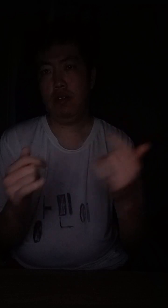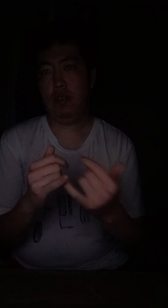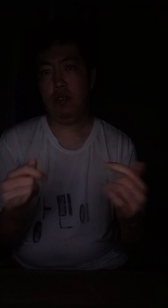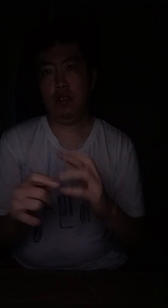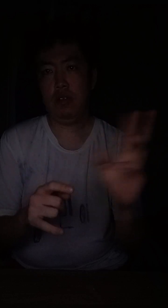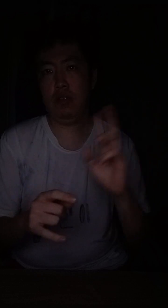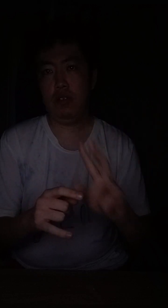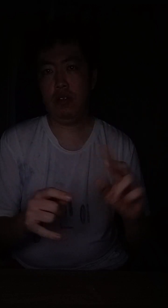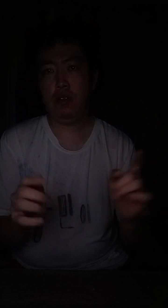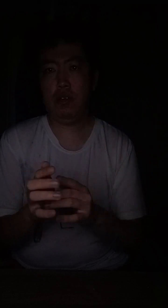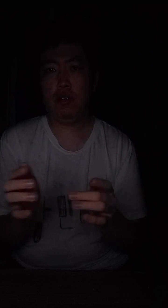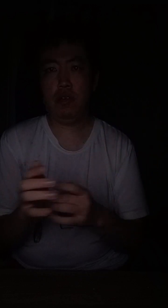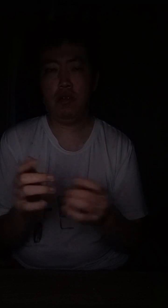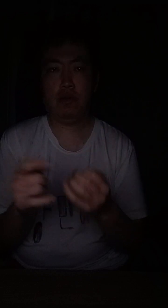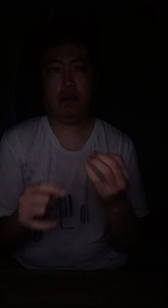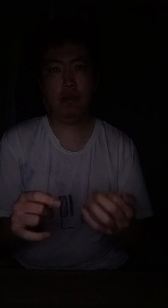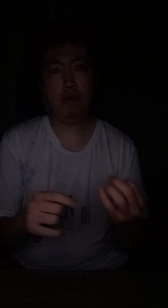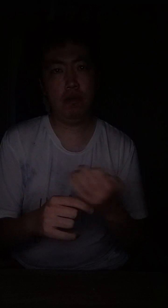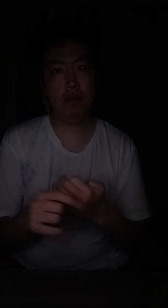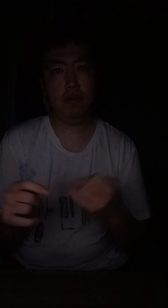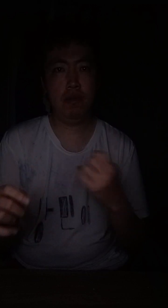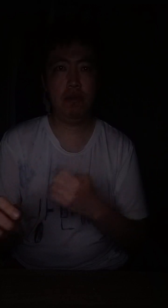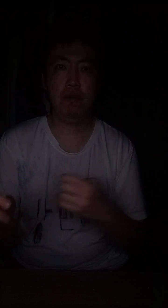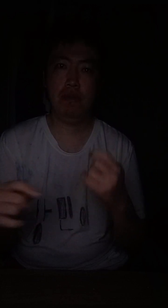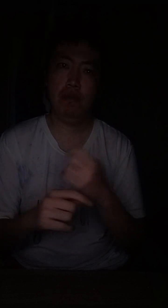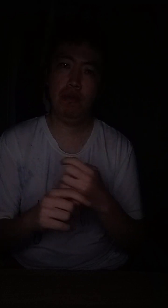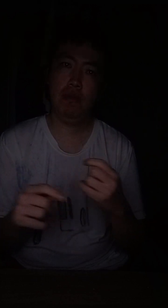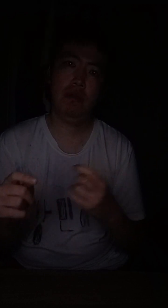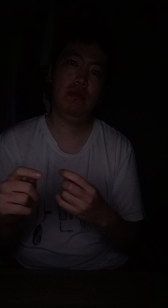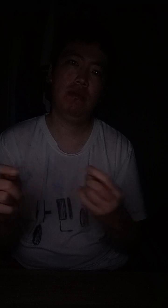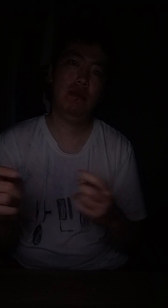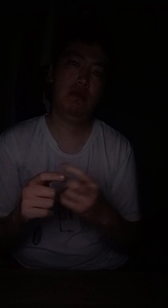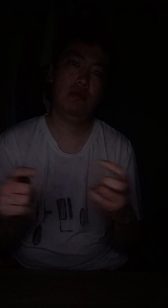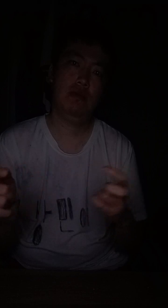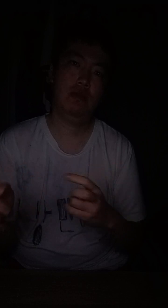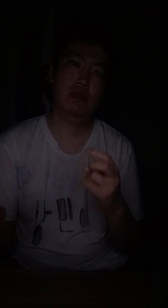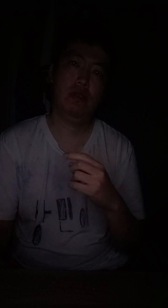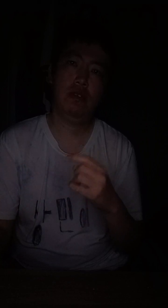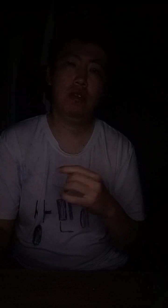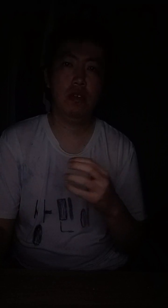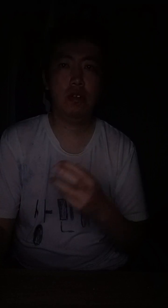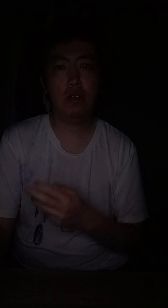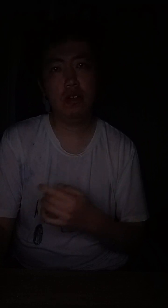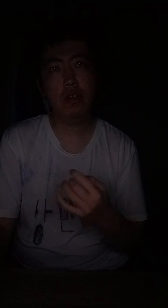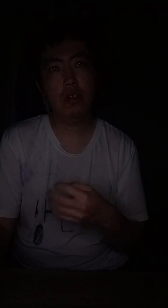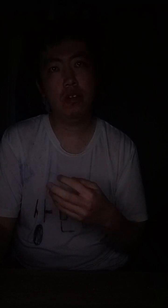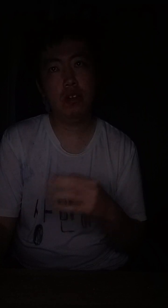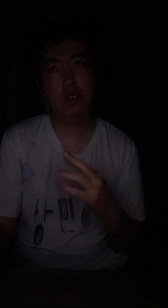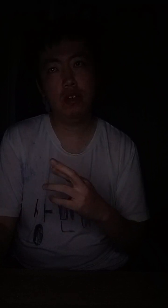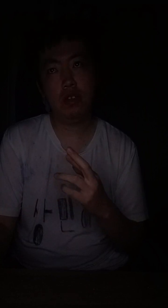공문을 인사혁신처로 보내면 국회 인사청문회를 거쳐서 대통령이 신임 사장을 임명하게